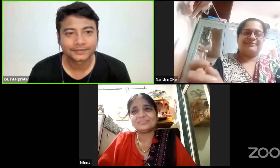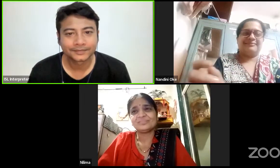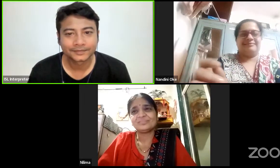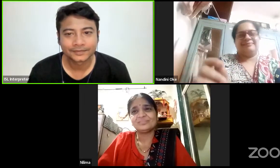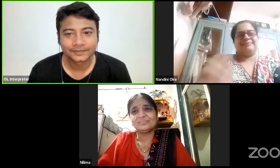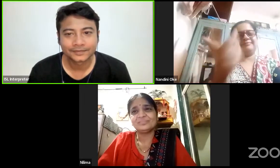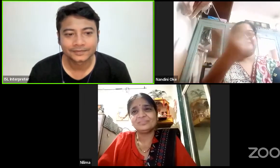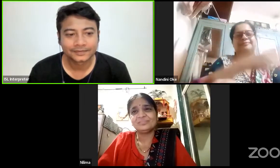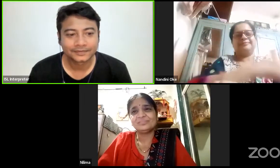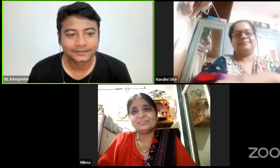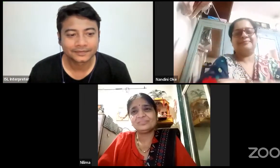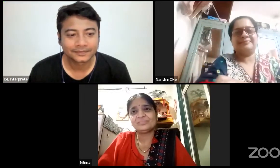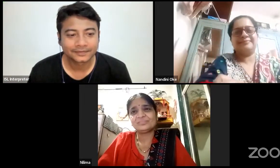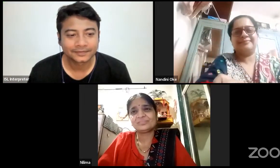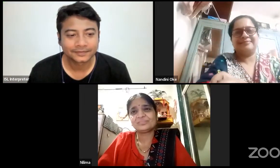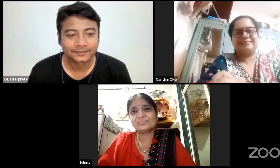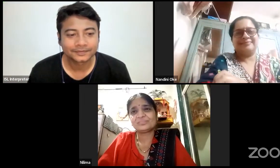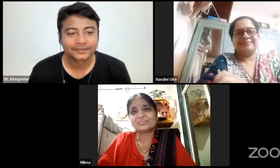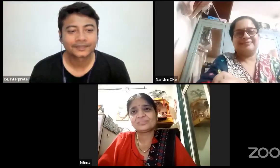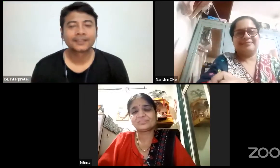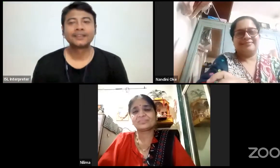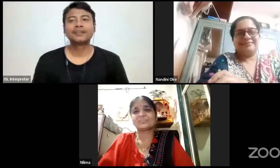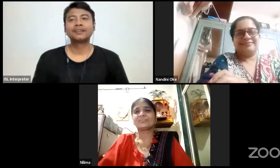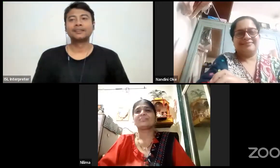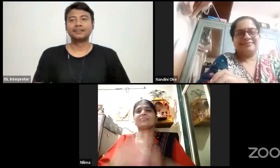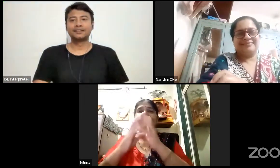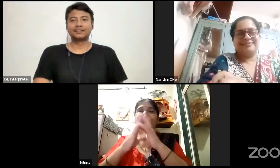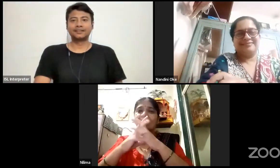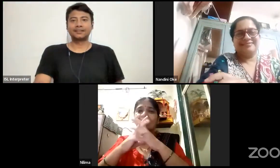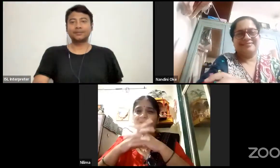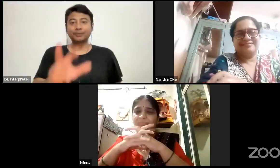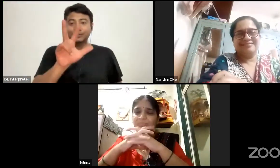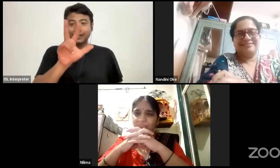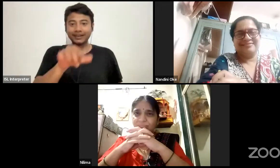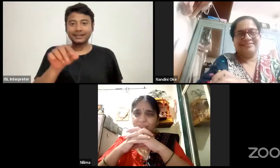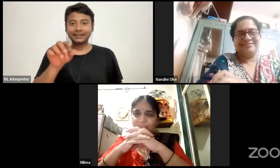है? मैं आपको एक स्टोरी बताता हूँ।